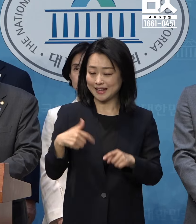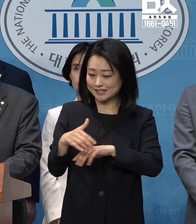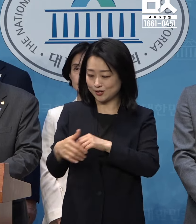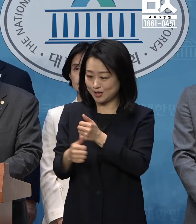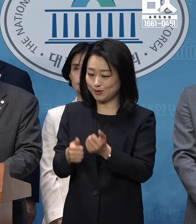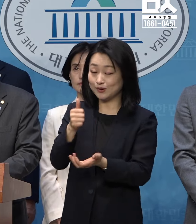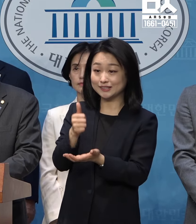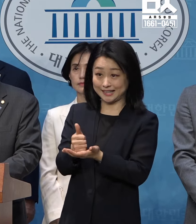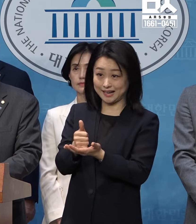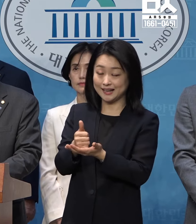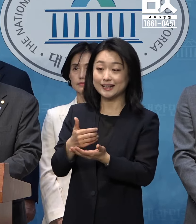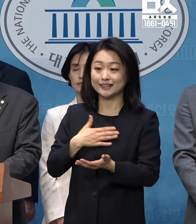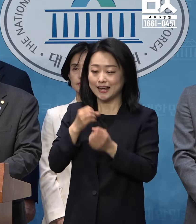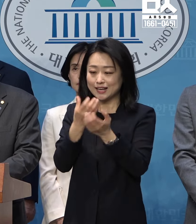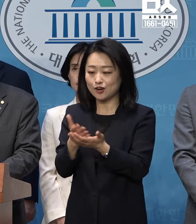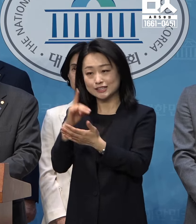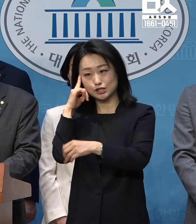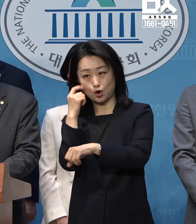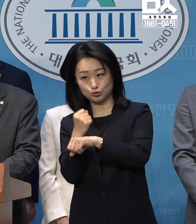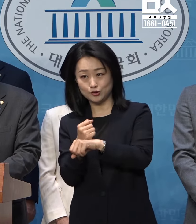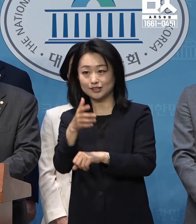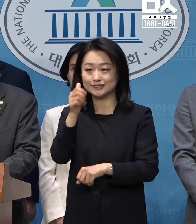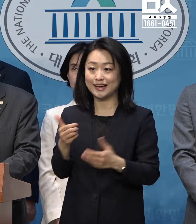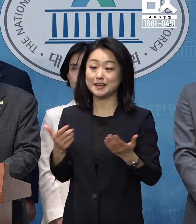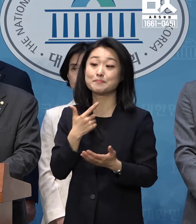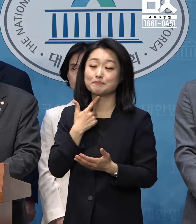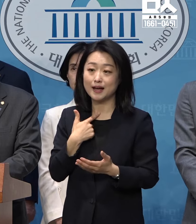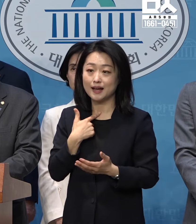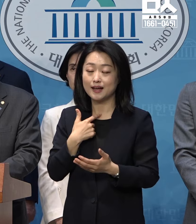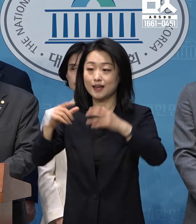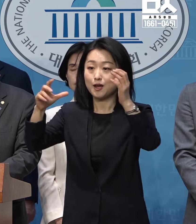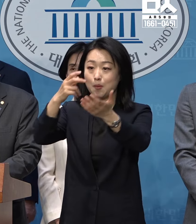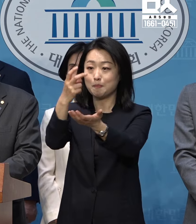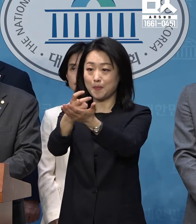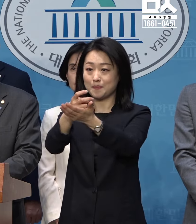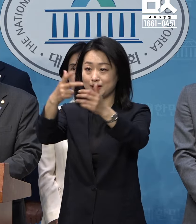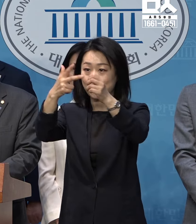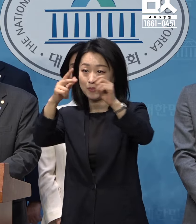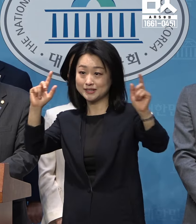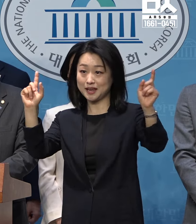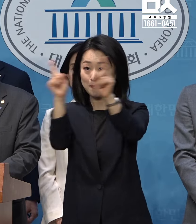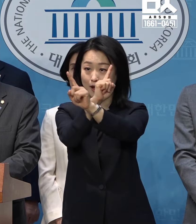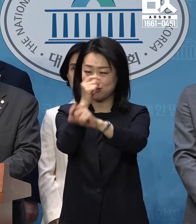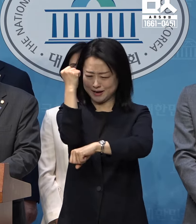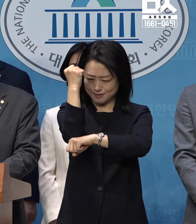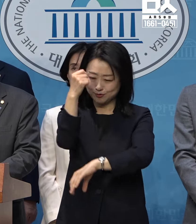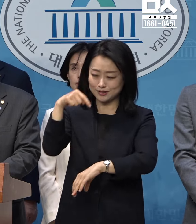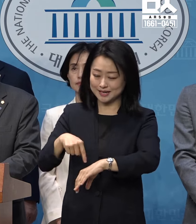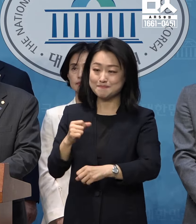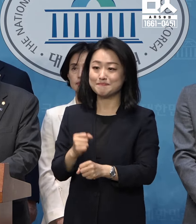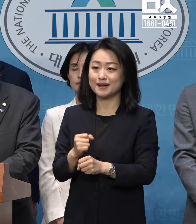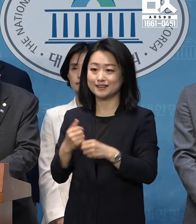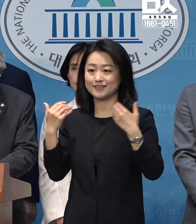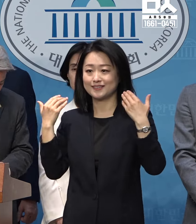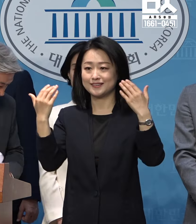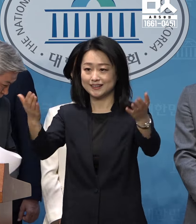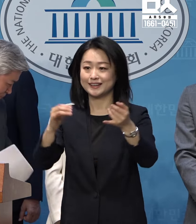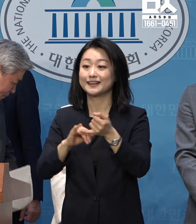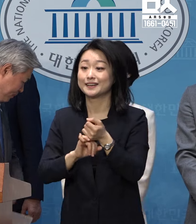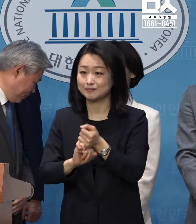의장이자 혁신연구원장으로서 제7공화국에 단단한 토대를 준비해 나가겠습니다.